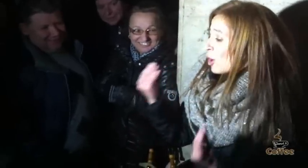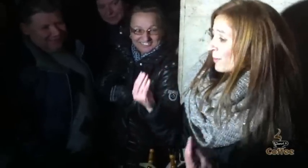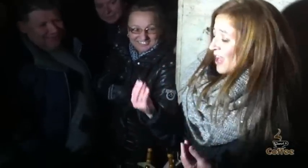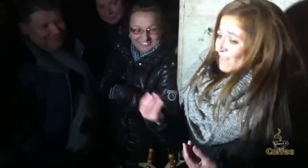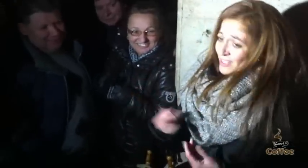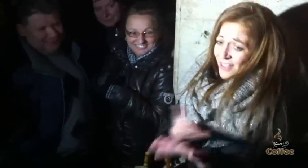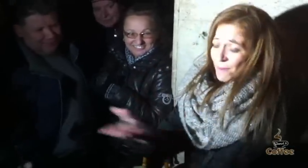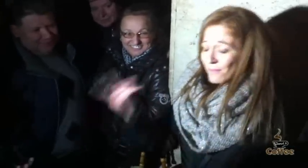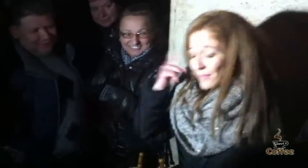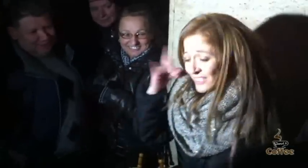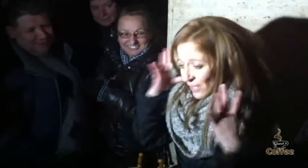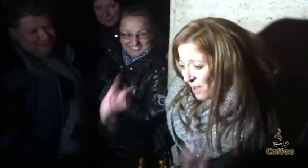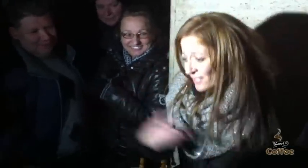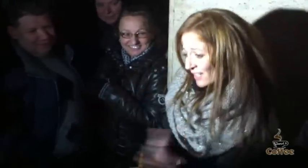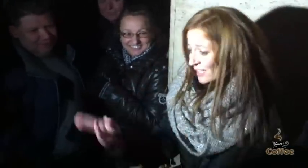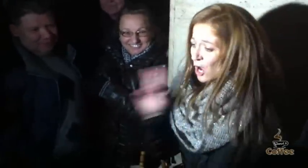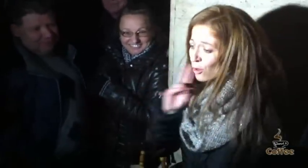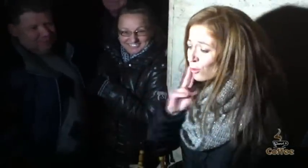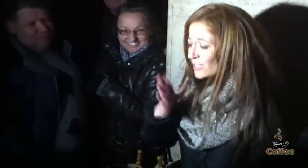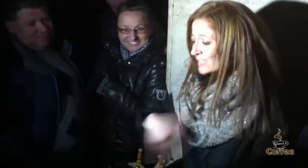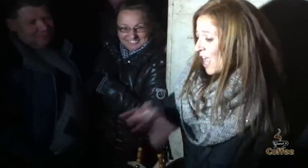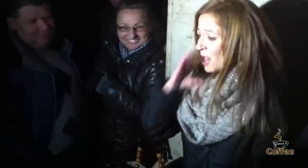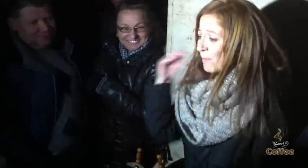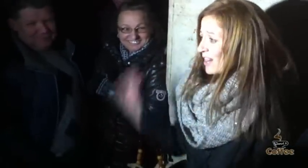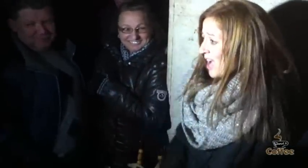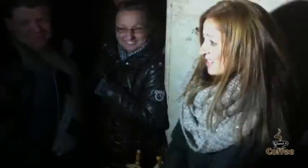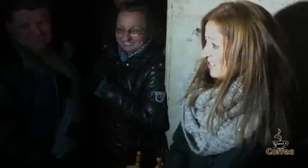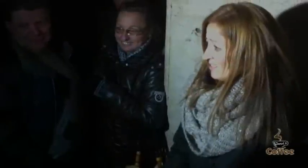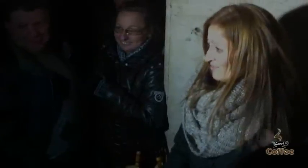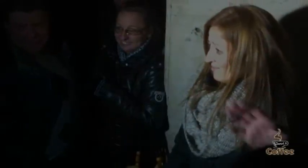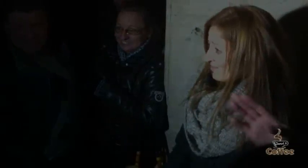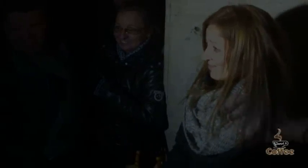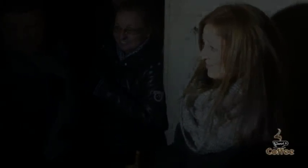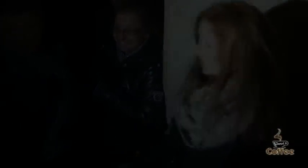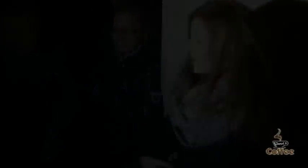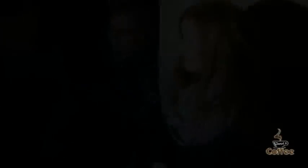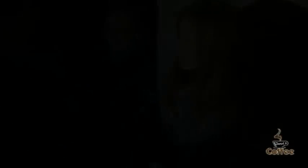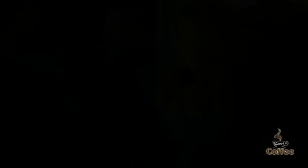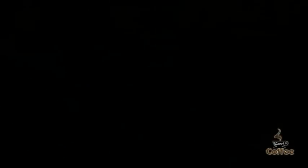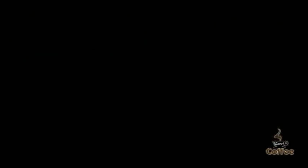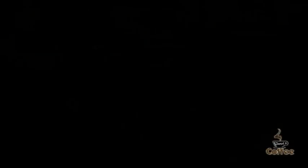Продължи да работи, няма да е хубаво за бутане. А ще има ли корупция и кражби пак?